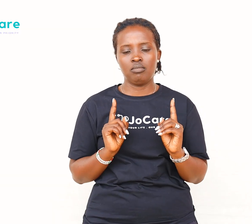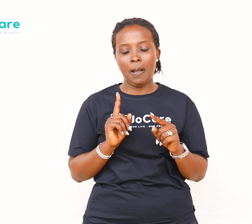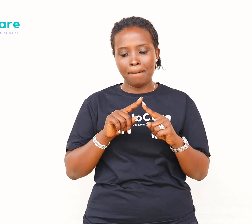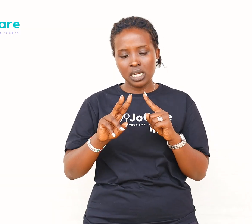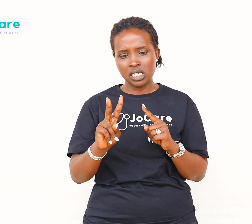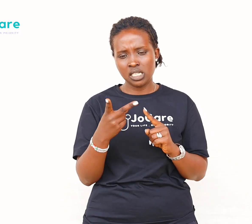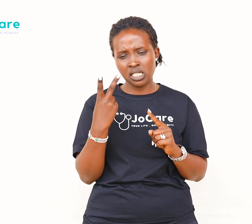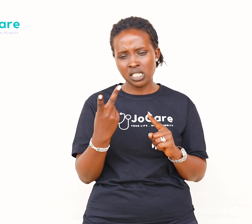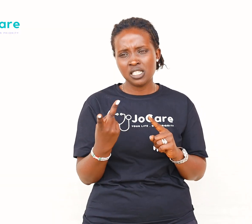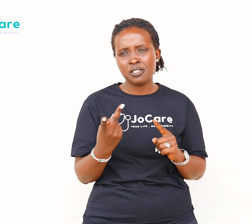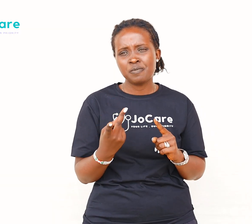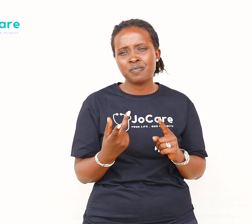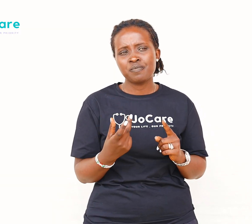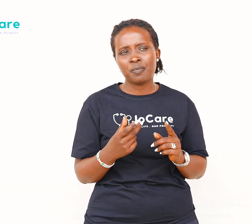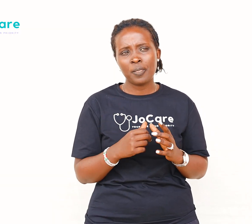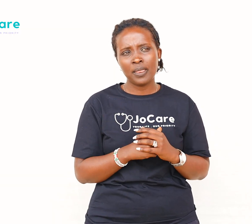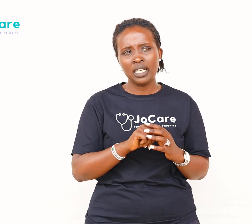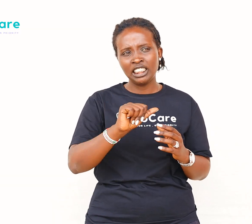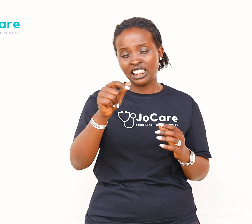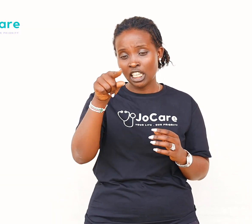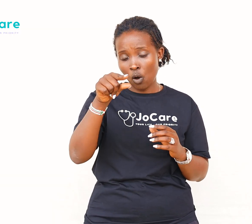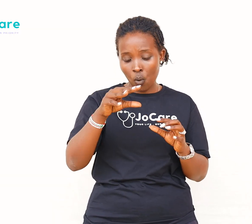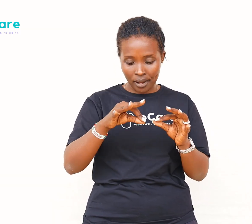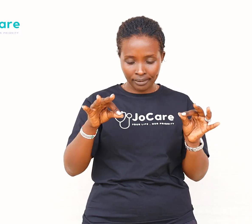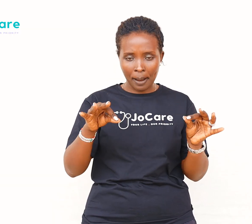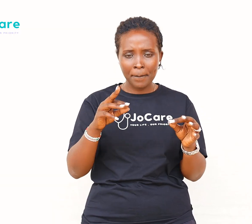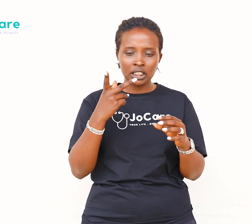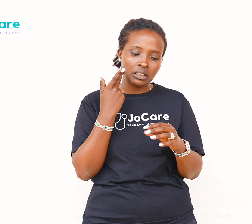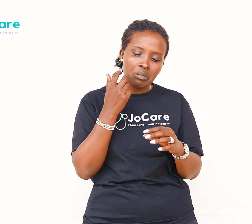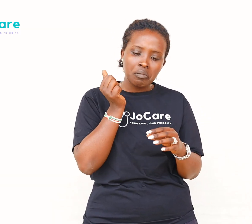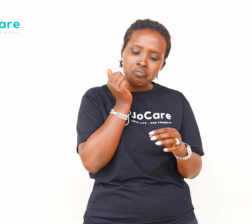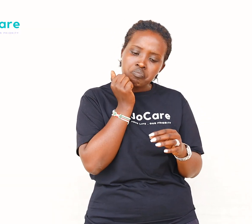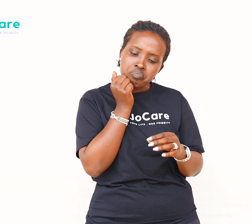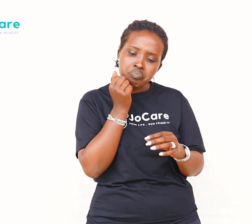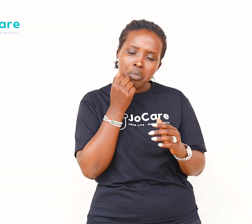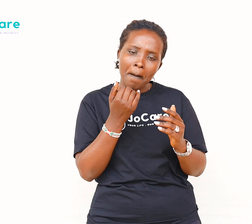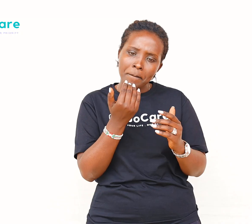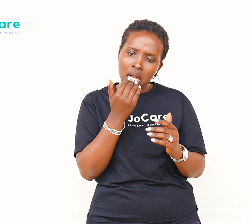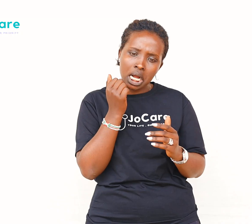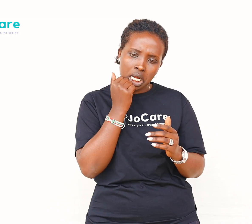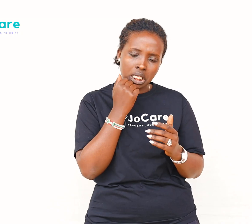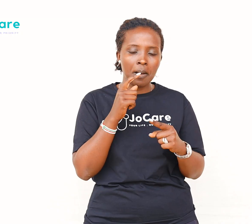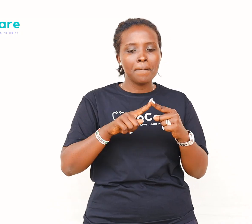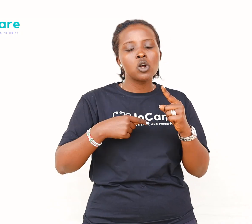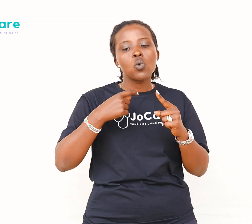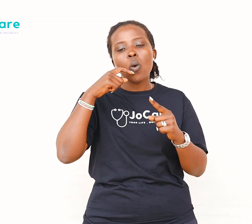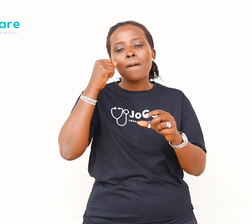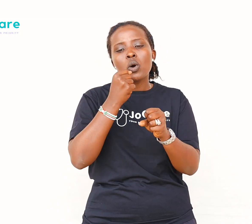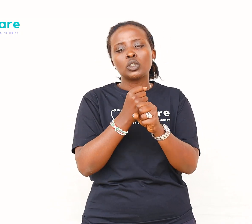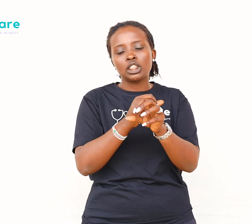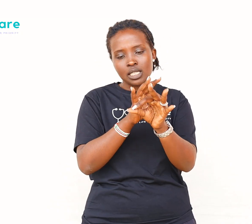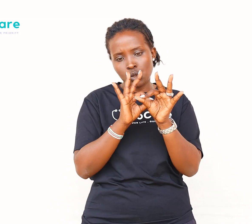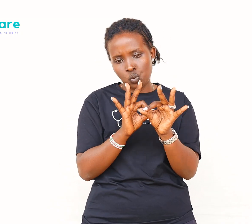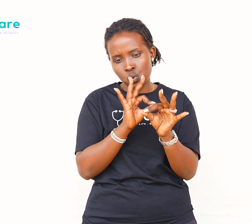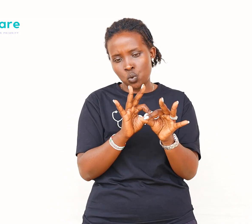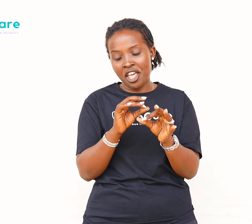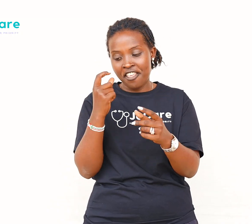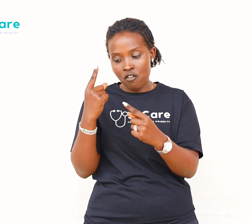Ikindi ako gatambaro birumvikana ko ugomba kugakoresha ariko kakagira n'isuku, kubera ko n'agatambaro udakoresha rimwe ukajugunya.